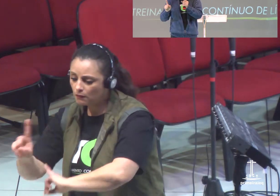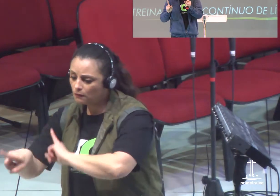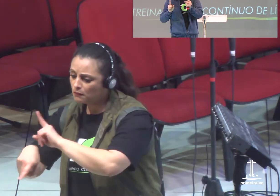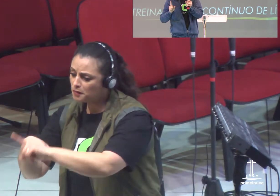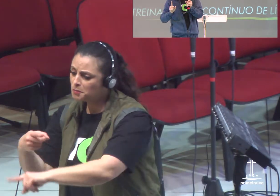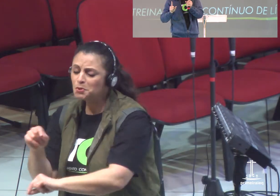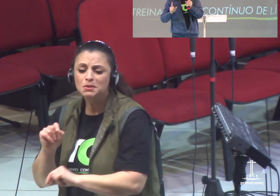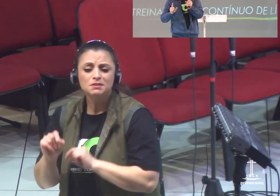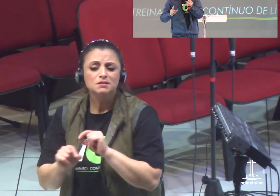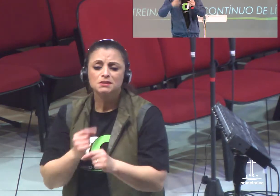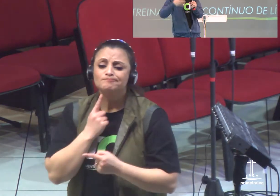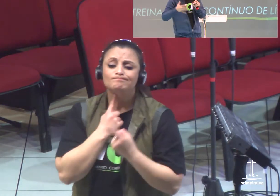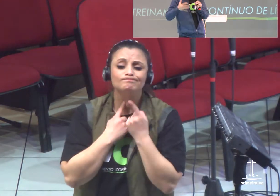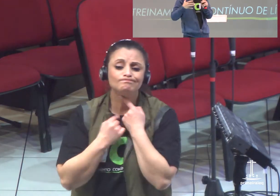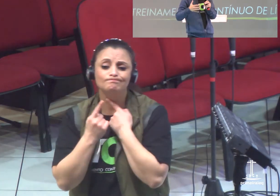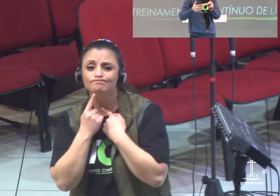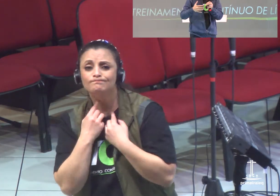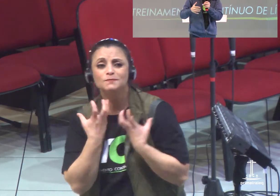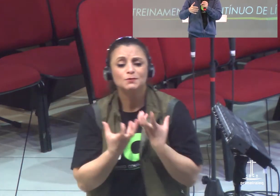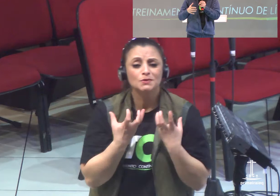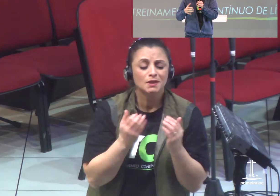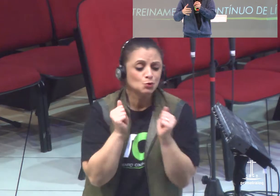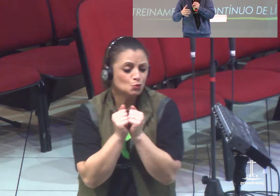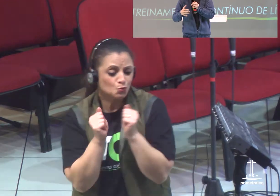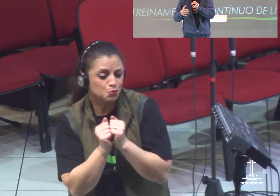De uma família. Casa delas.